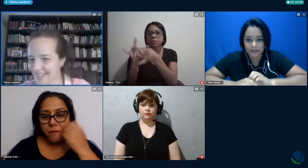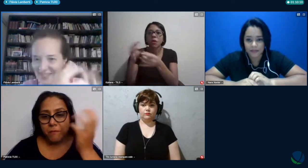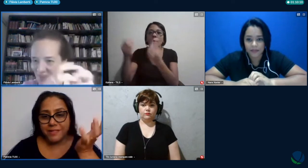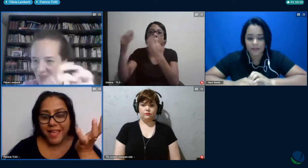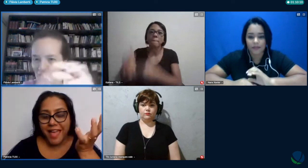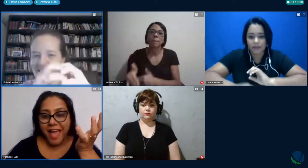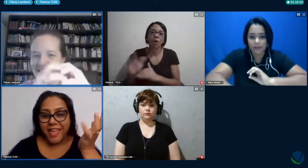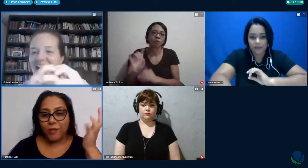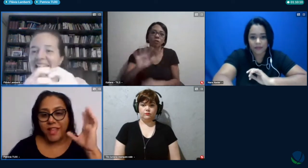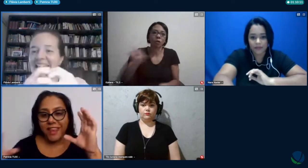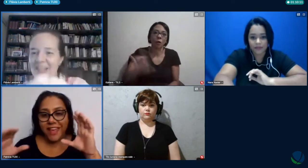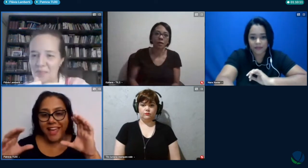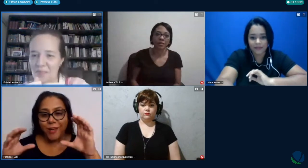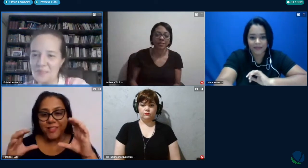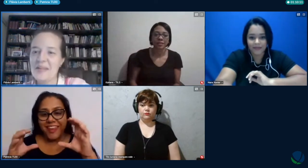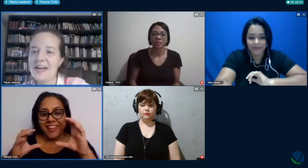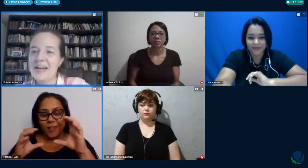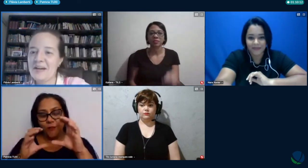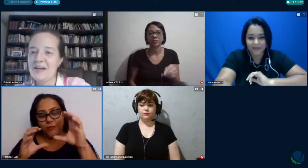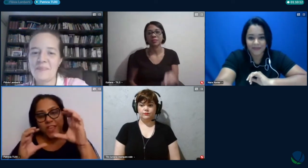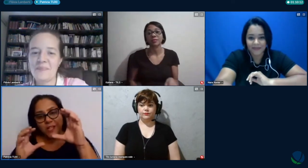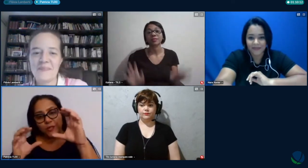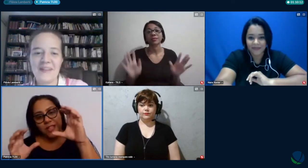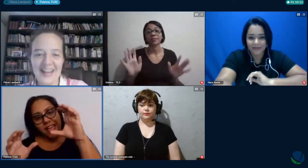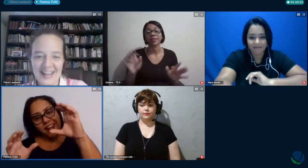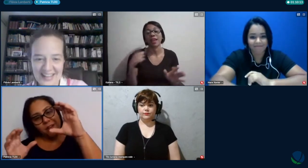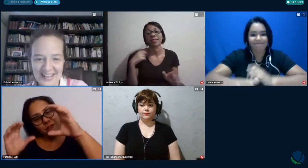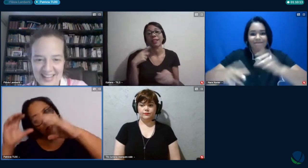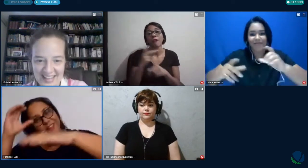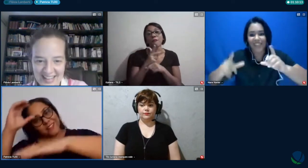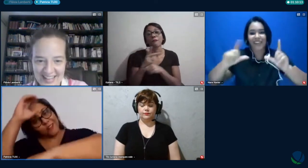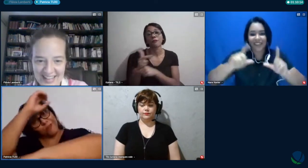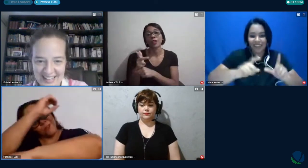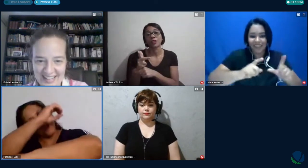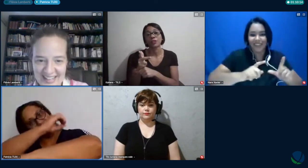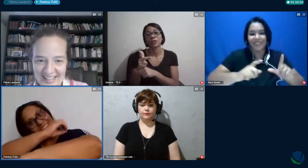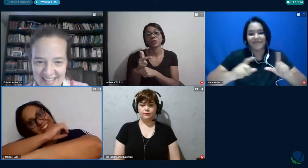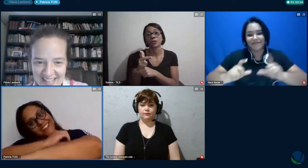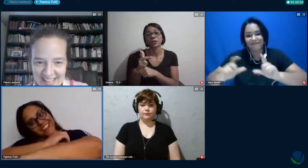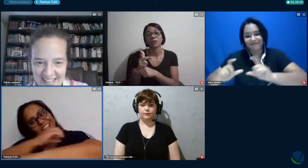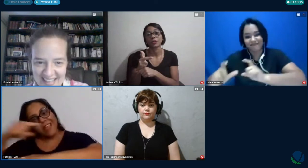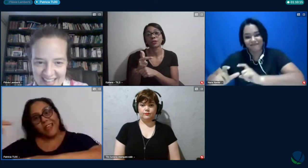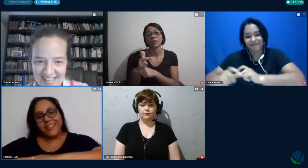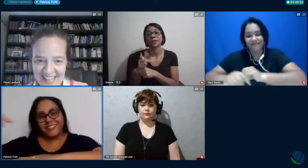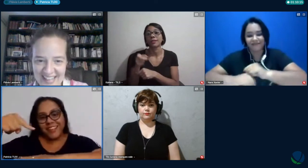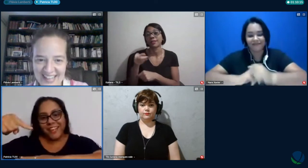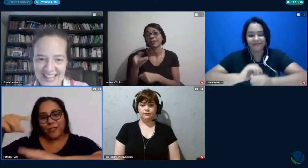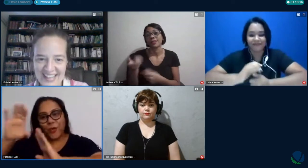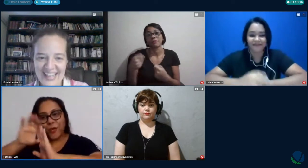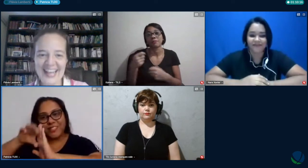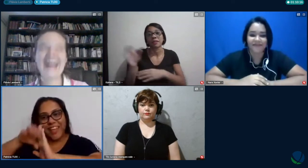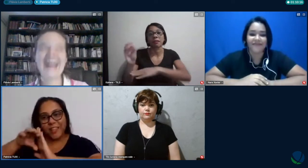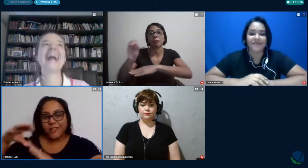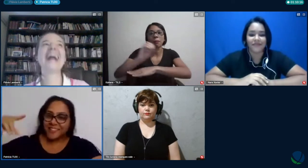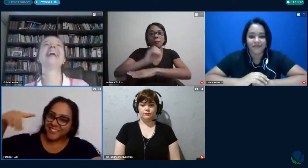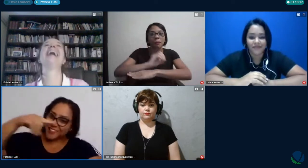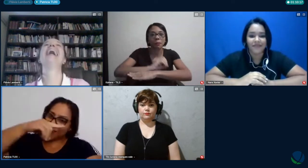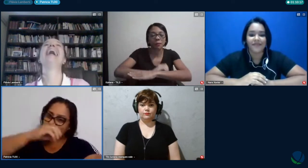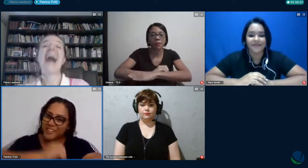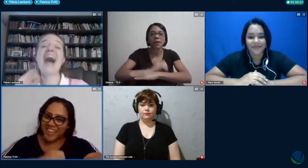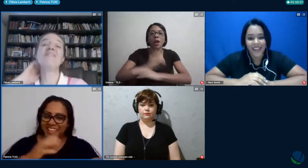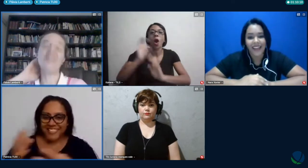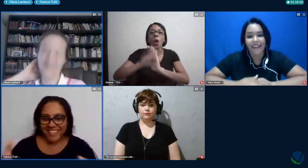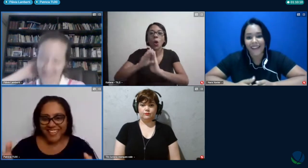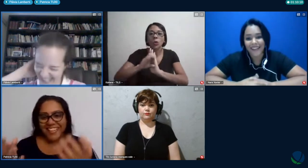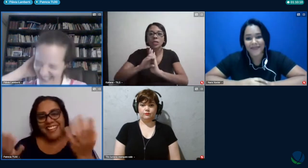prova. Mas aí eu teria que ter um vídeo dela fazendo uma figurinha assim, escrito conceito,